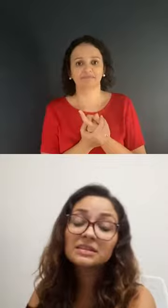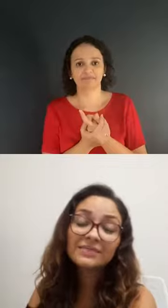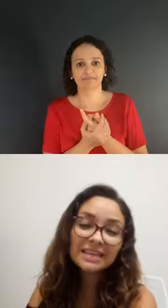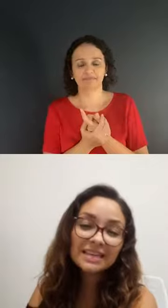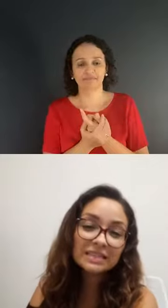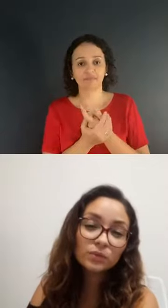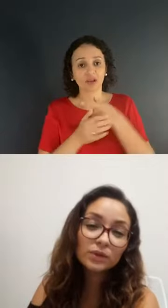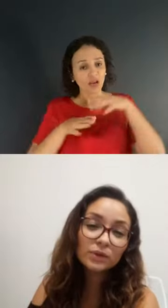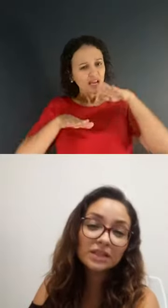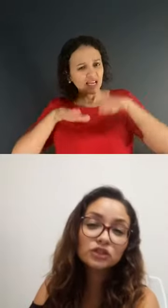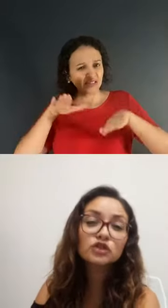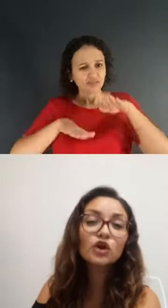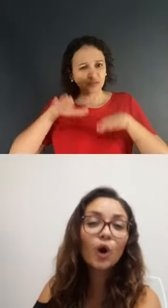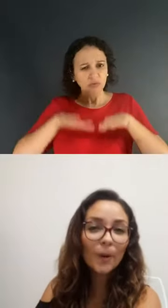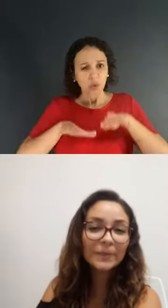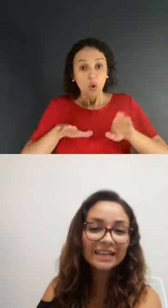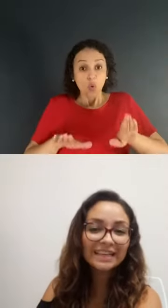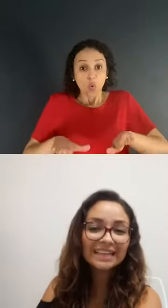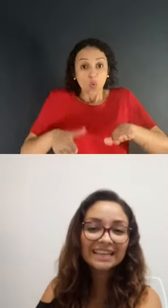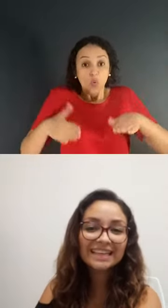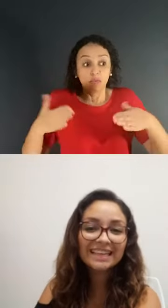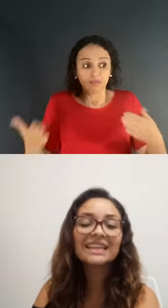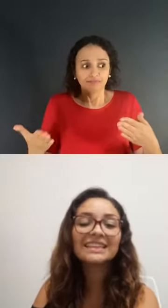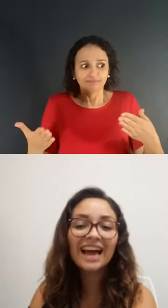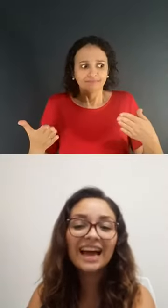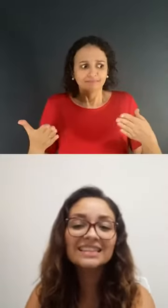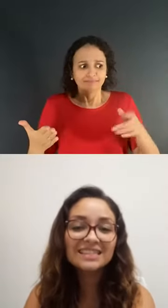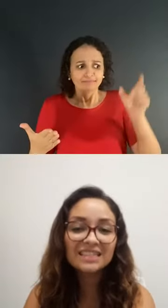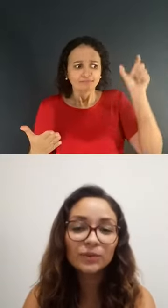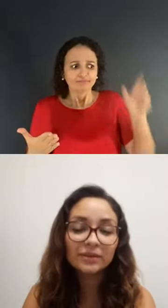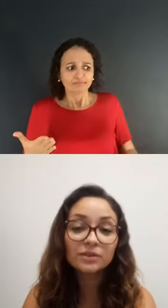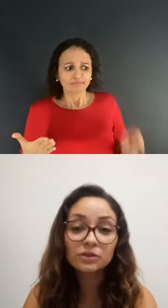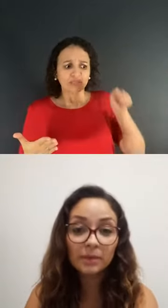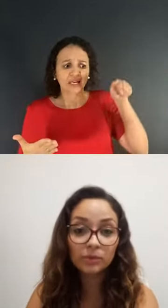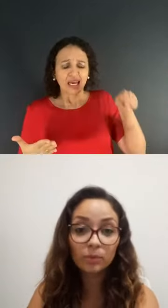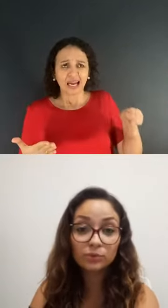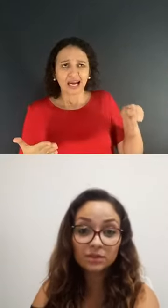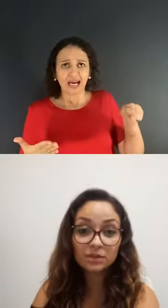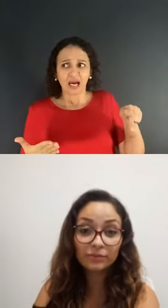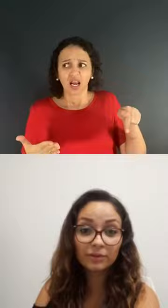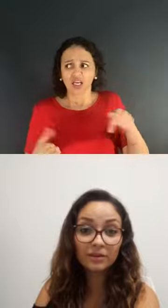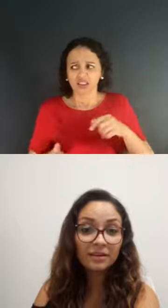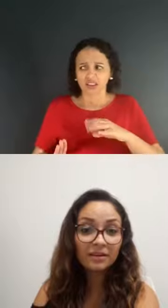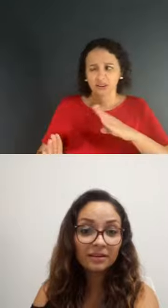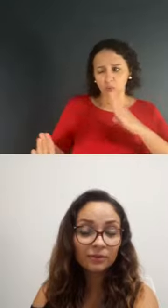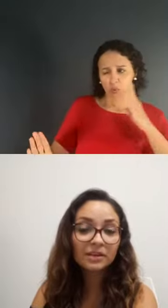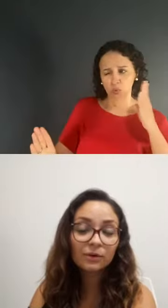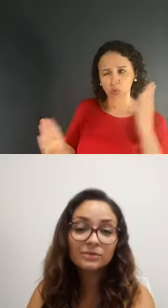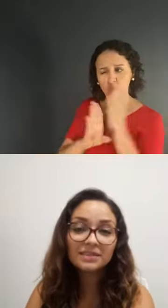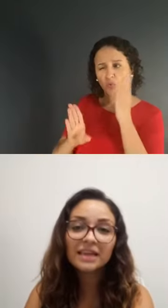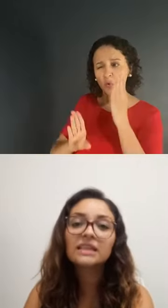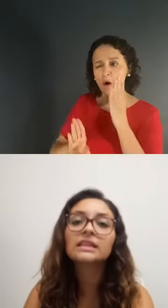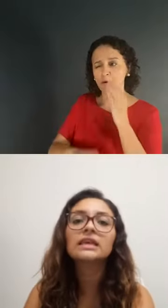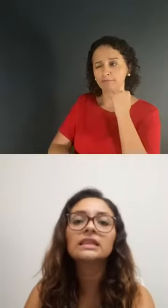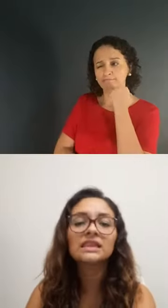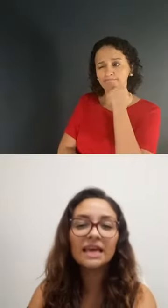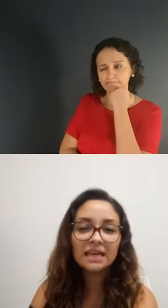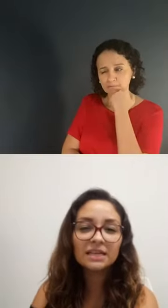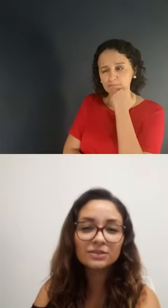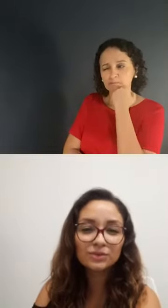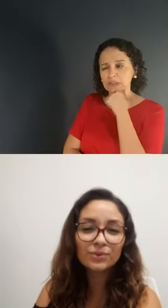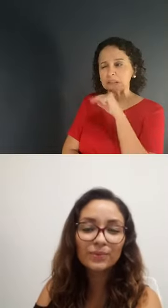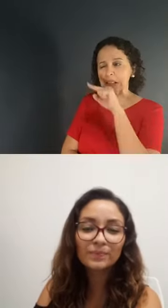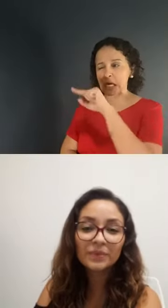E às vezes, quando ela descobre que ela está sim no relacionamento abusivo, quando ela consegue